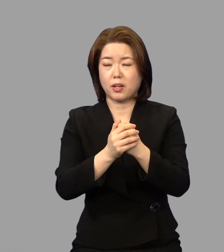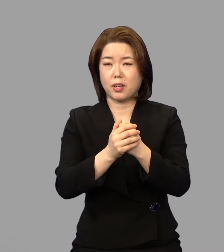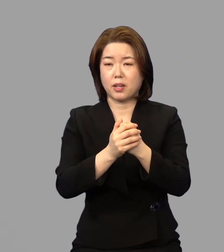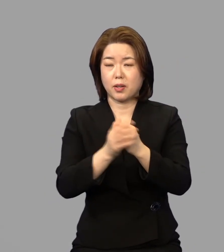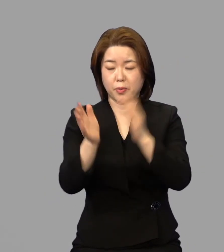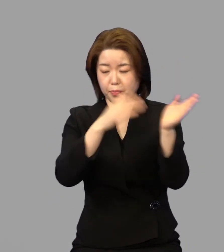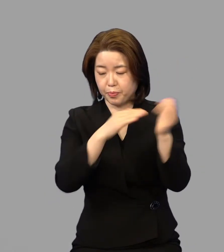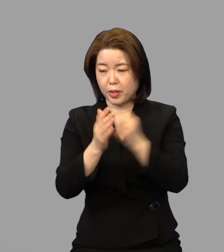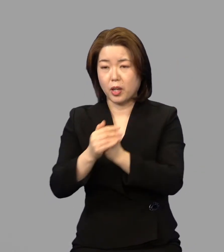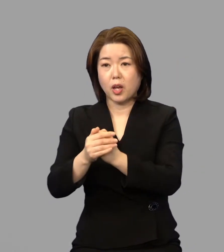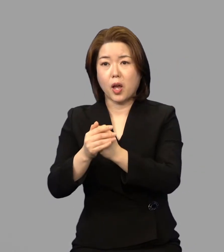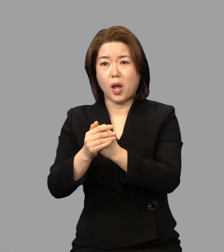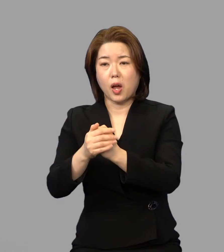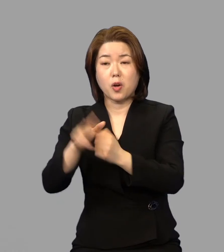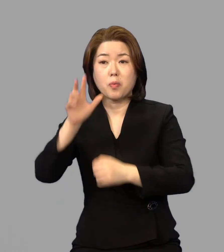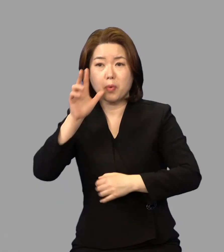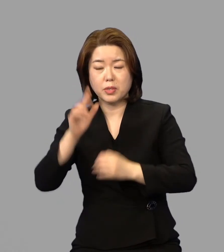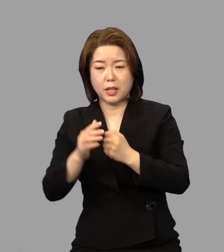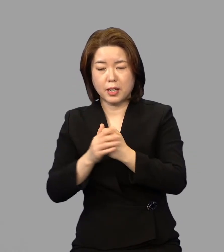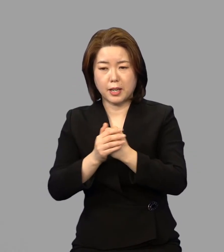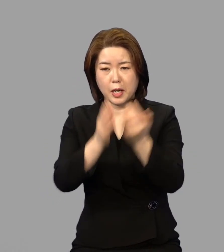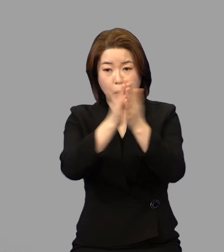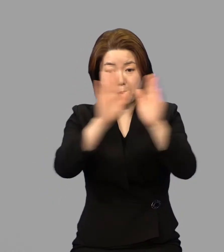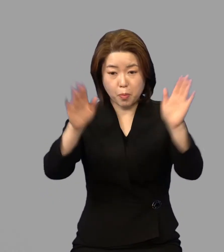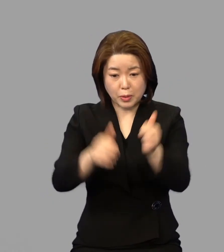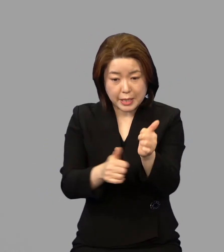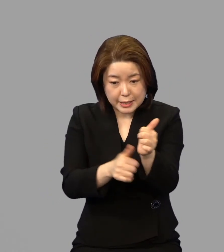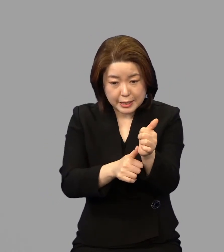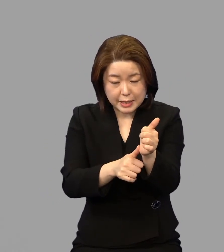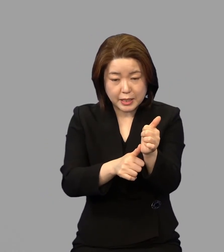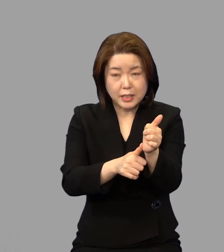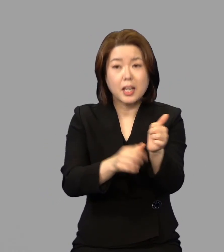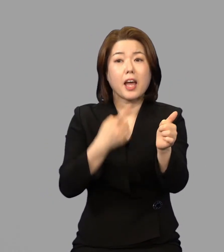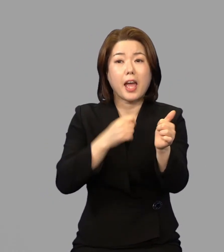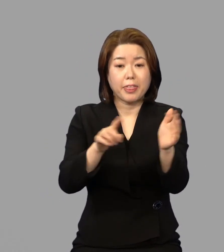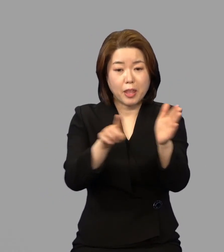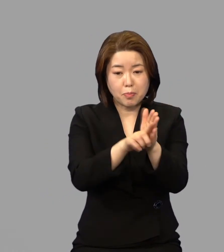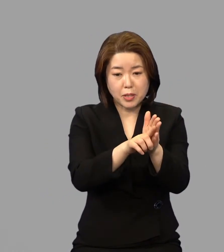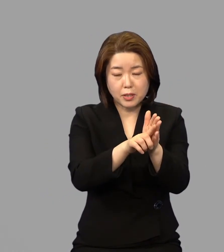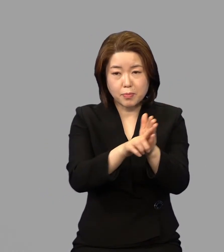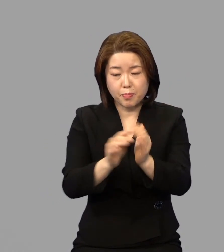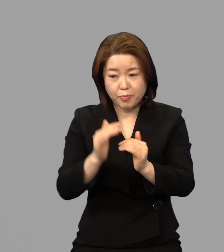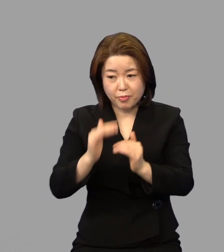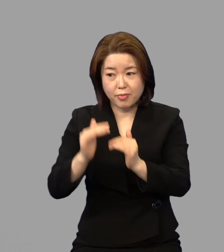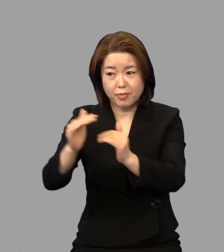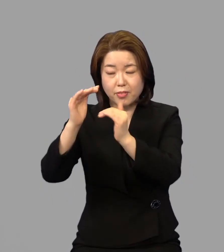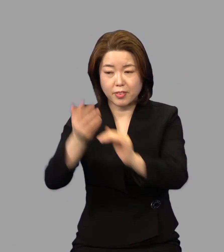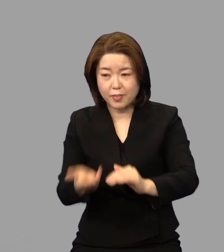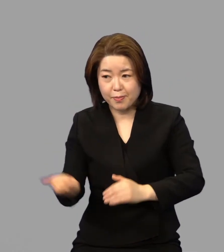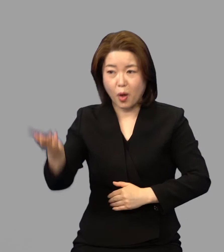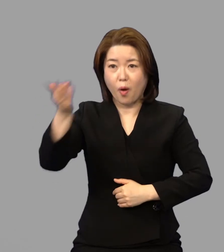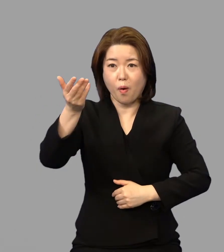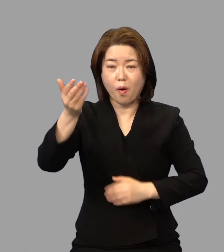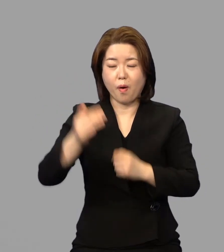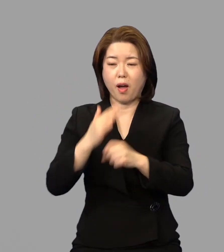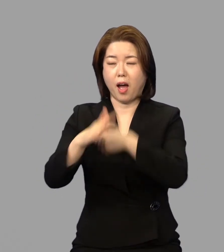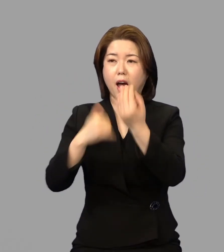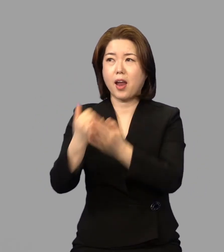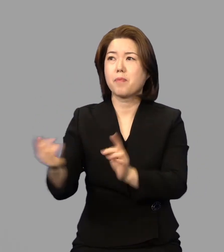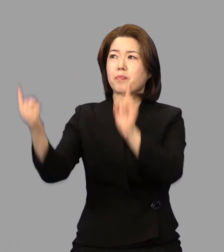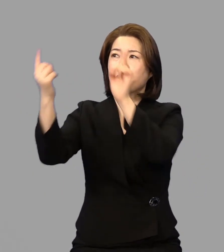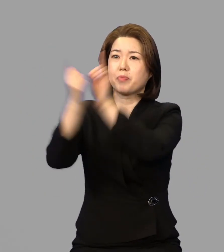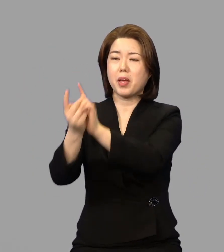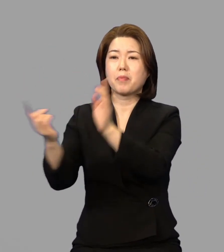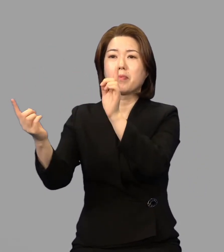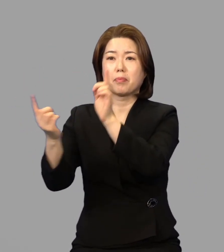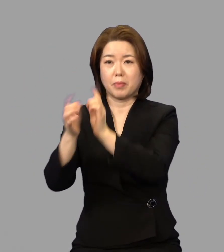여호수아가 모세의 시종으로서 있었던 그런 믿음에서 이제는 벗어나서 그가 하나님을 대면하여